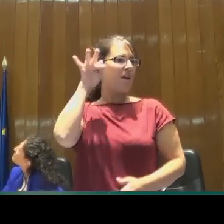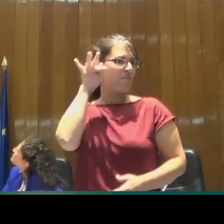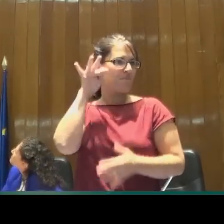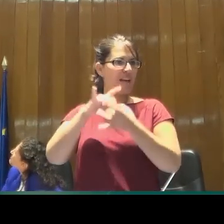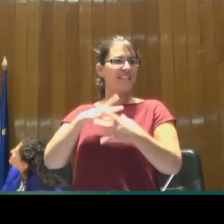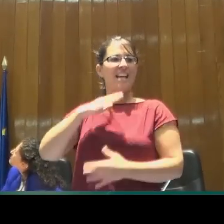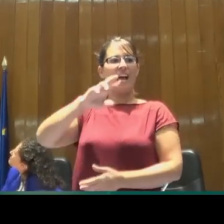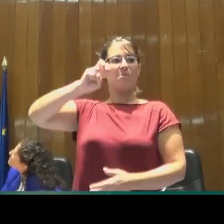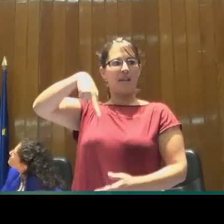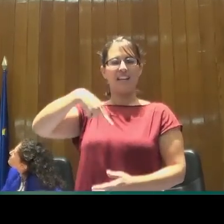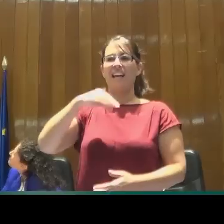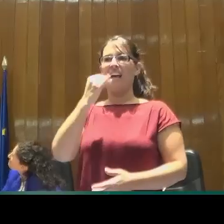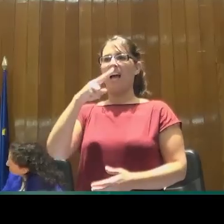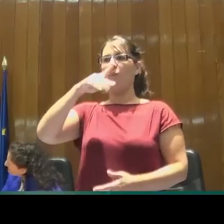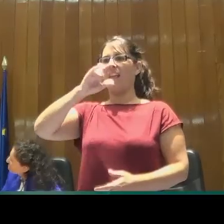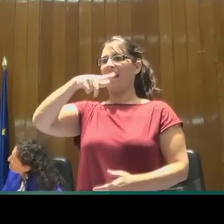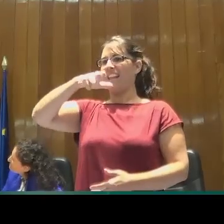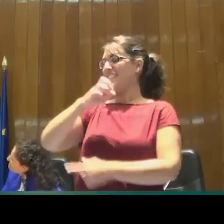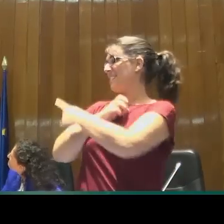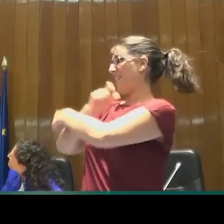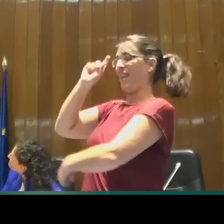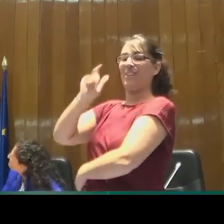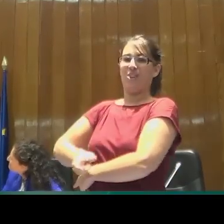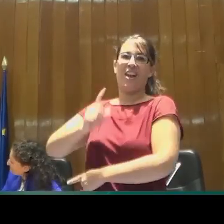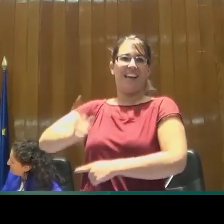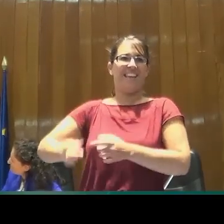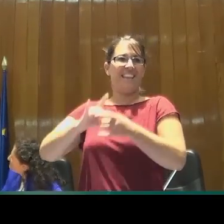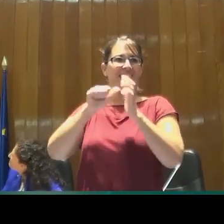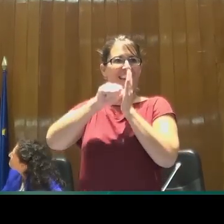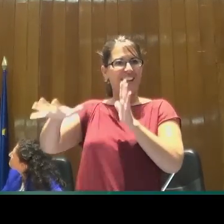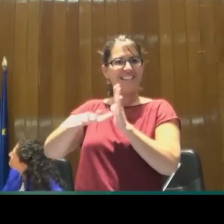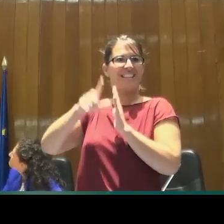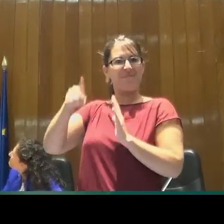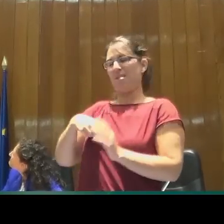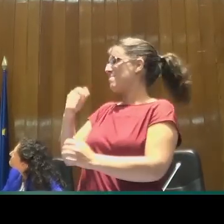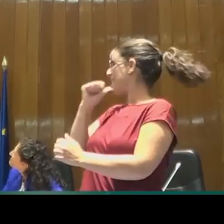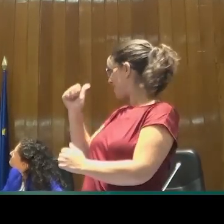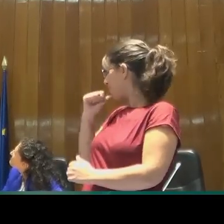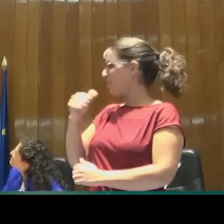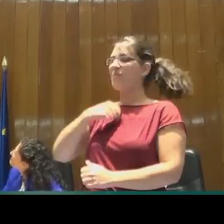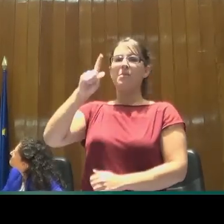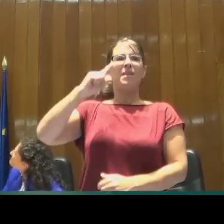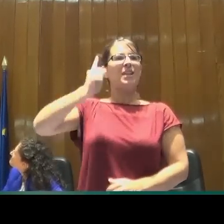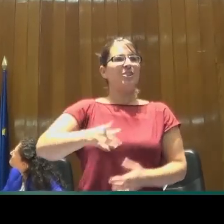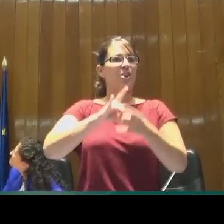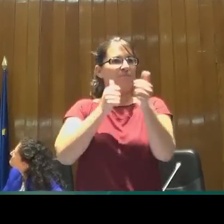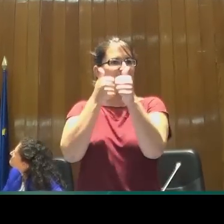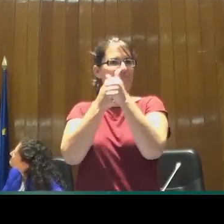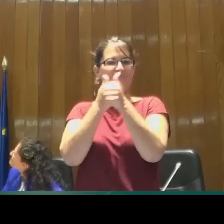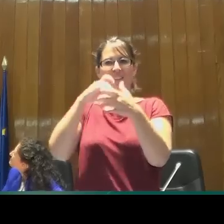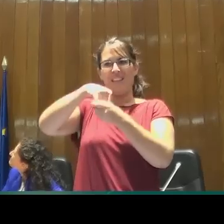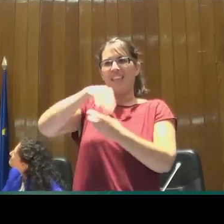Directora del CENELSE, querida Mariluz y amiga. Subdirector de Coordinación y Ordenación de la Dirección General de Políticas de Apoyo a la Discapacidad, Jacobo Martín.